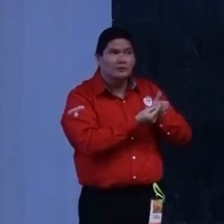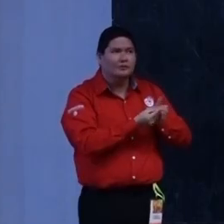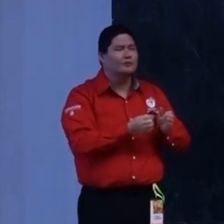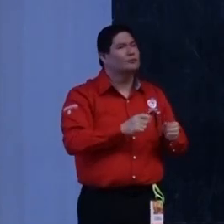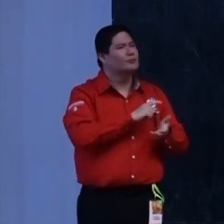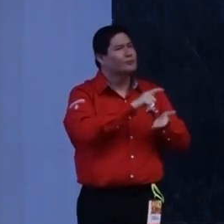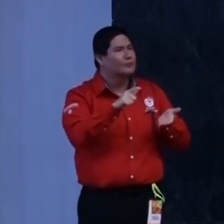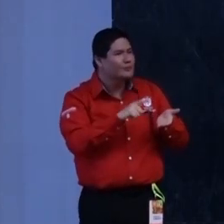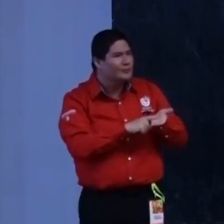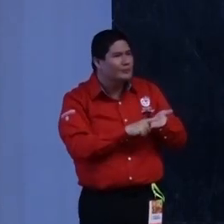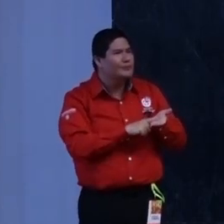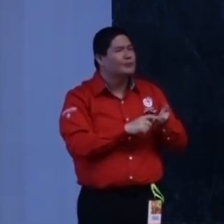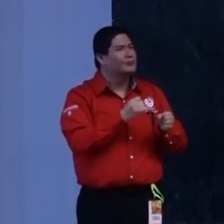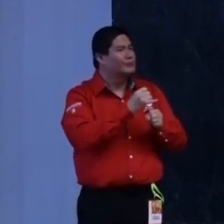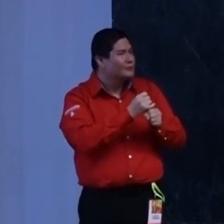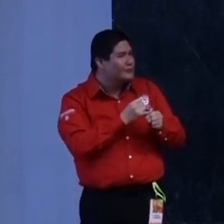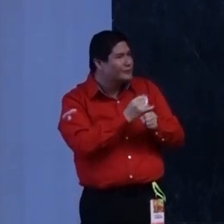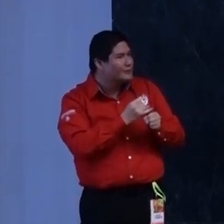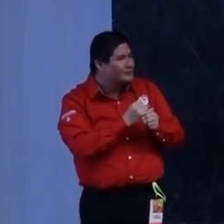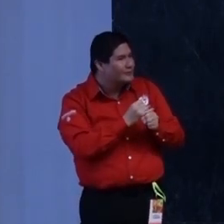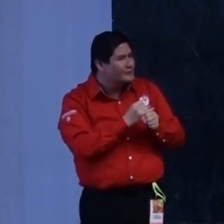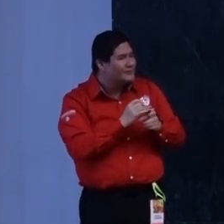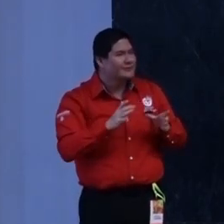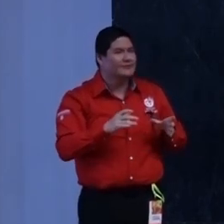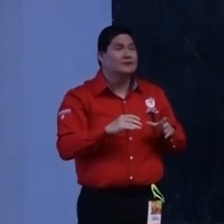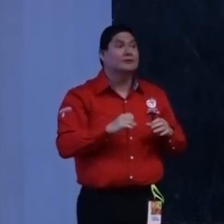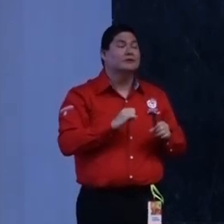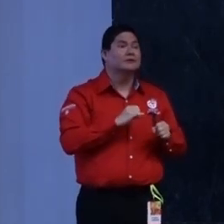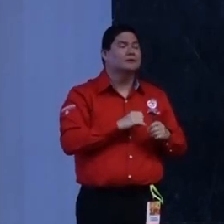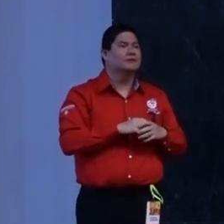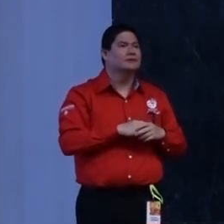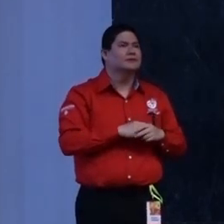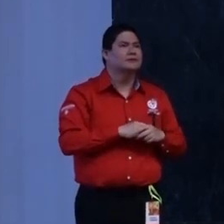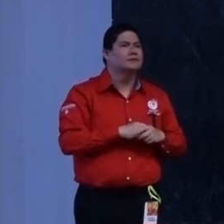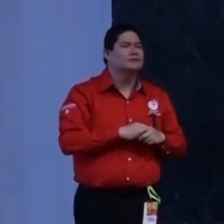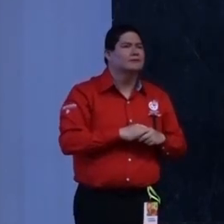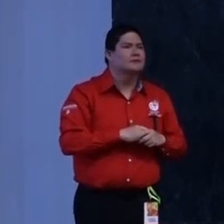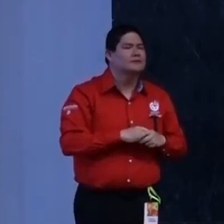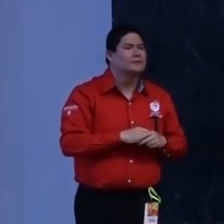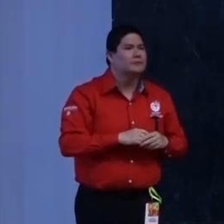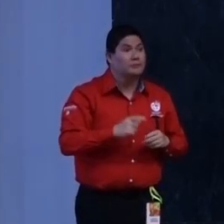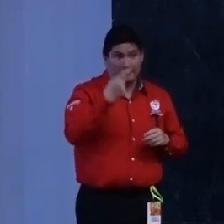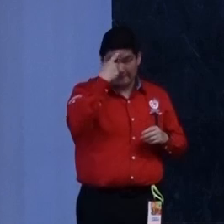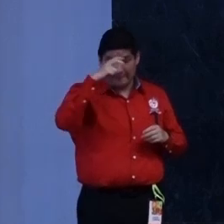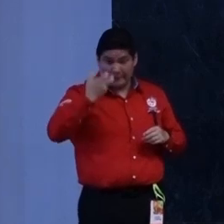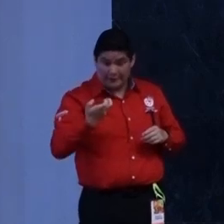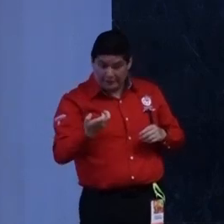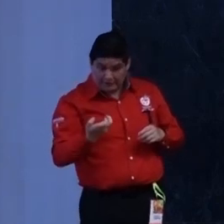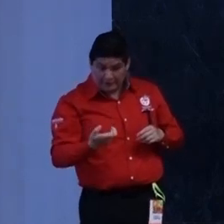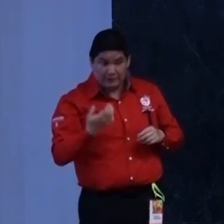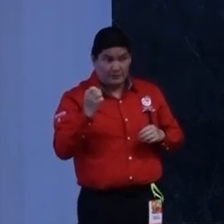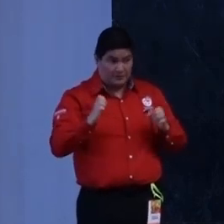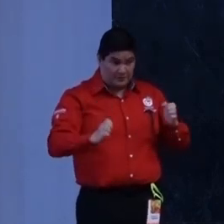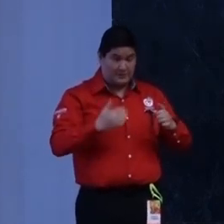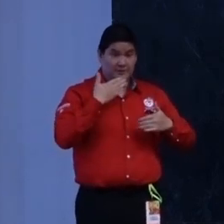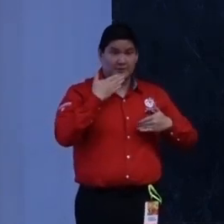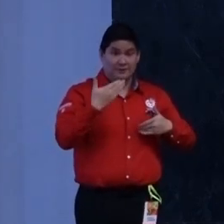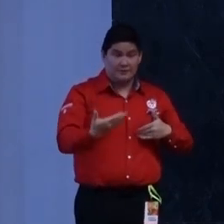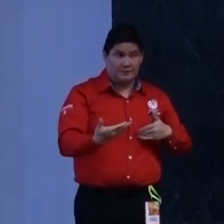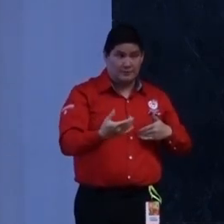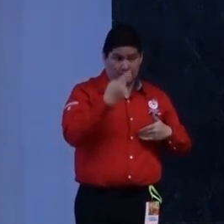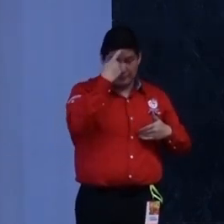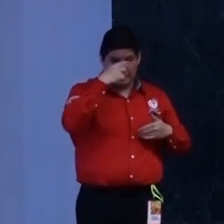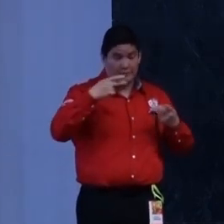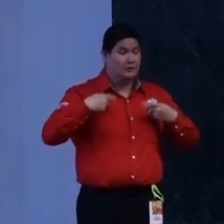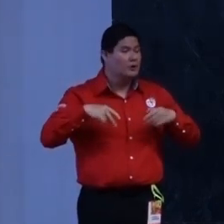interesante. Y yo como profesor tengo que gestionar justo para que esas condiciones se den, es decir, para que gente